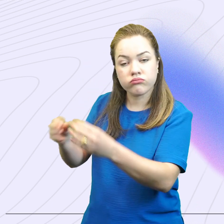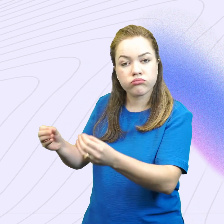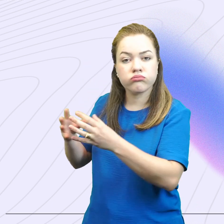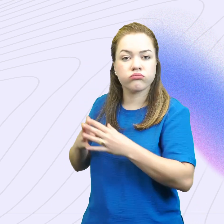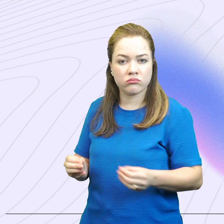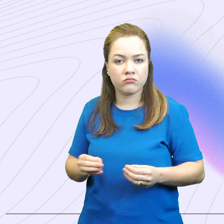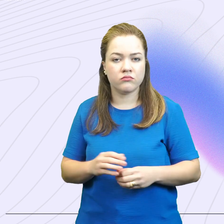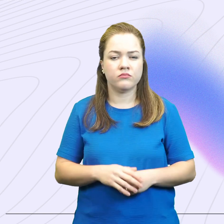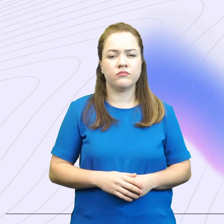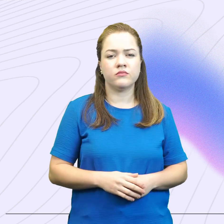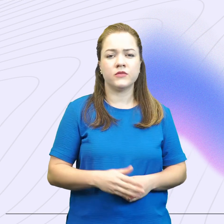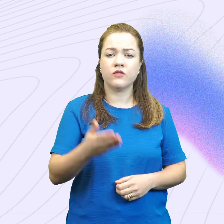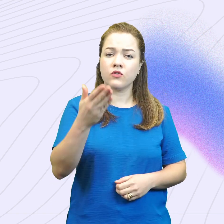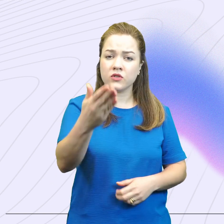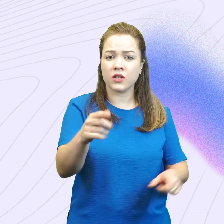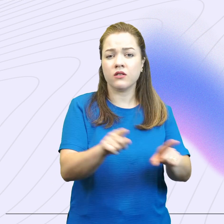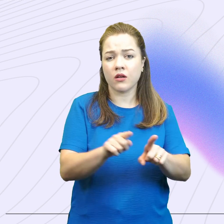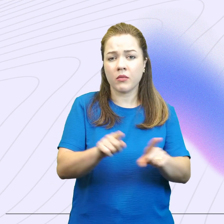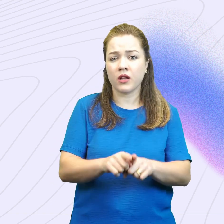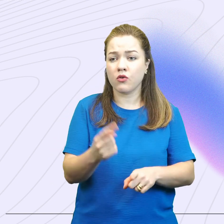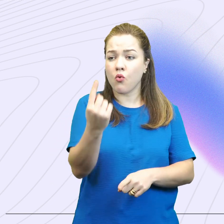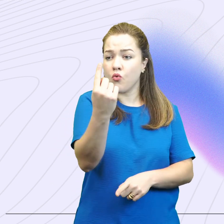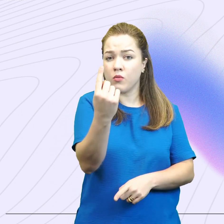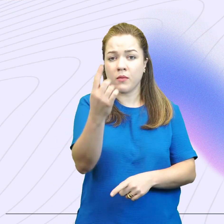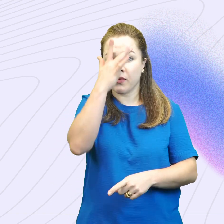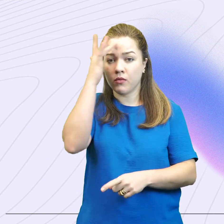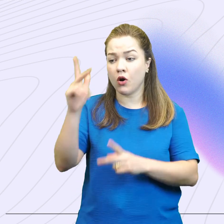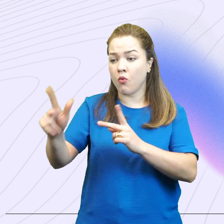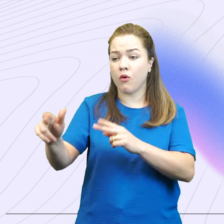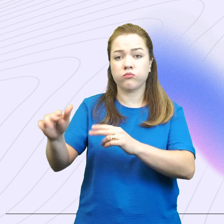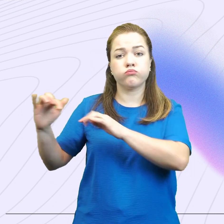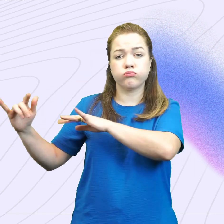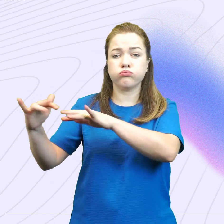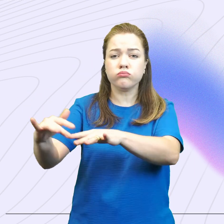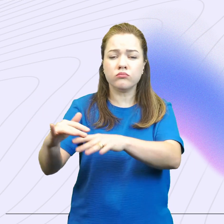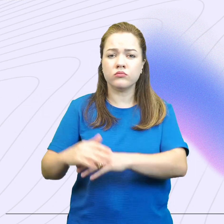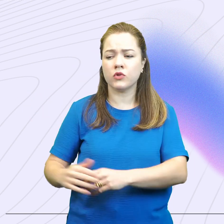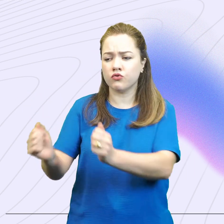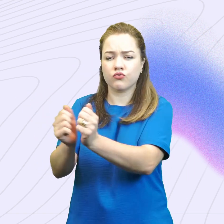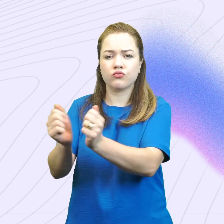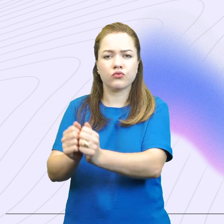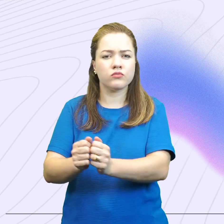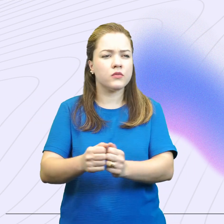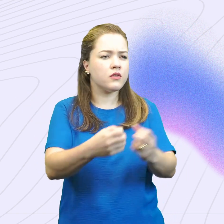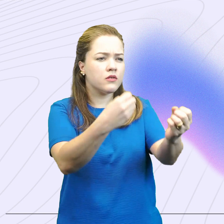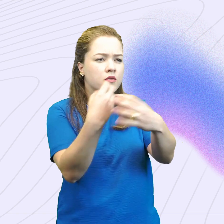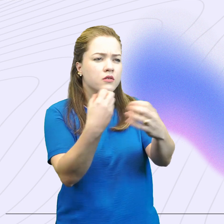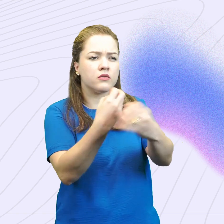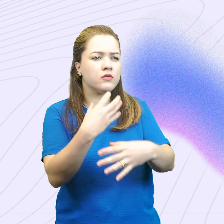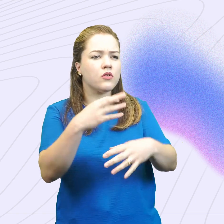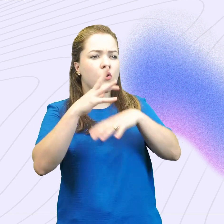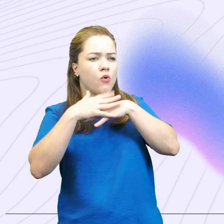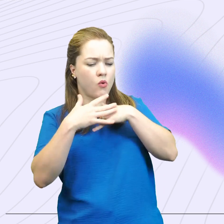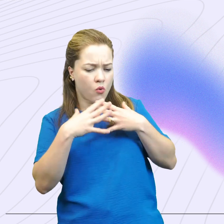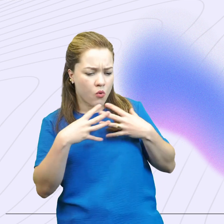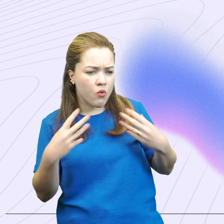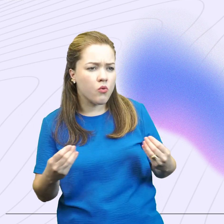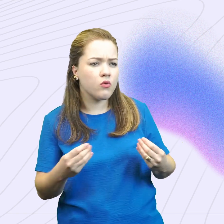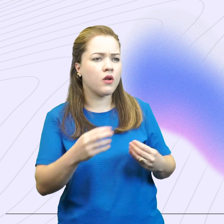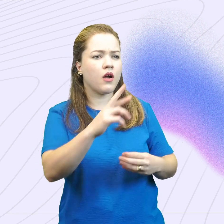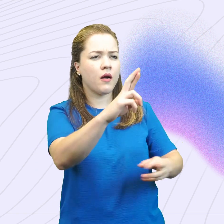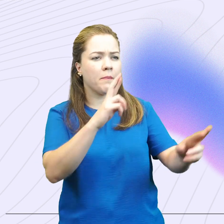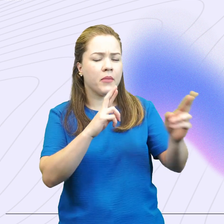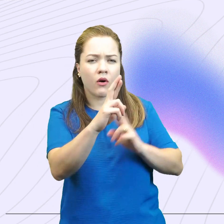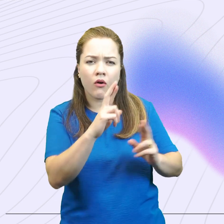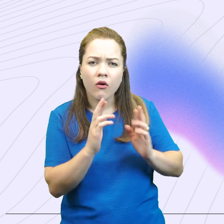Existe a possibilidade de você ser um desses da multidão, queridos. De você estar no meio, recebendo às vezes até cura, recebendo até resposta